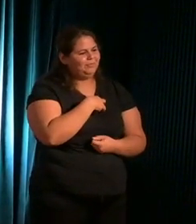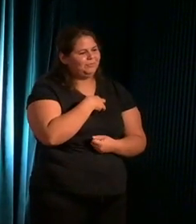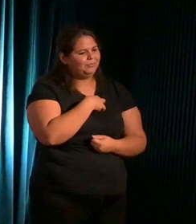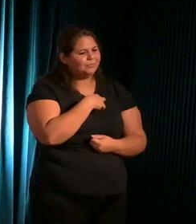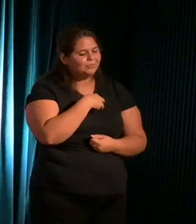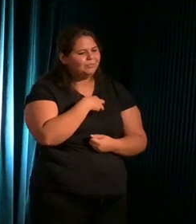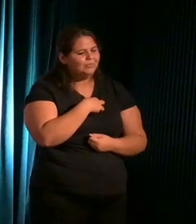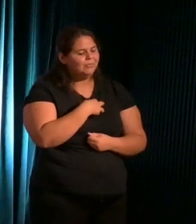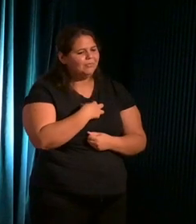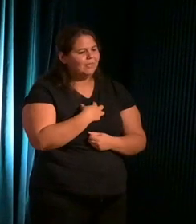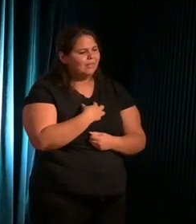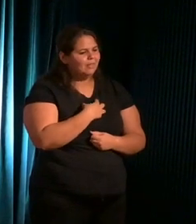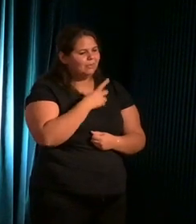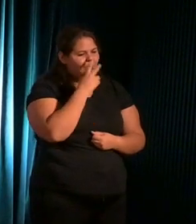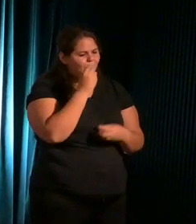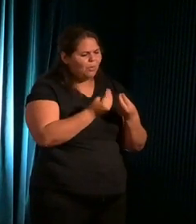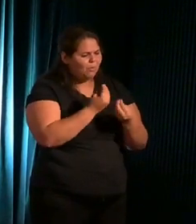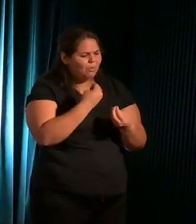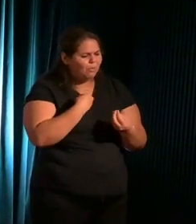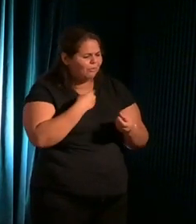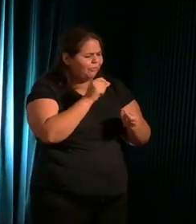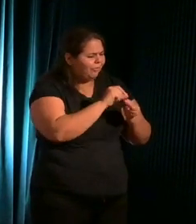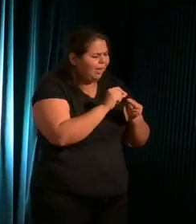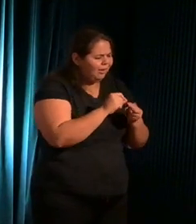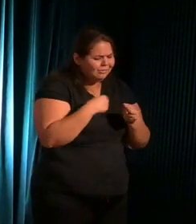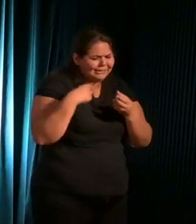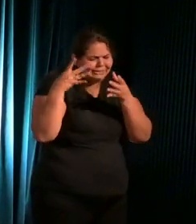de complementação no fazer.